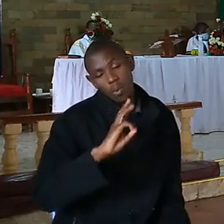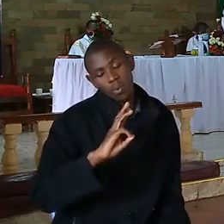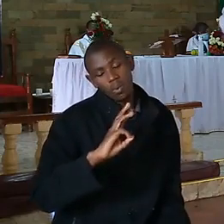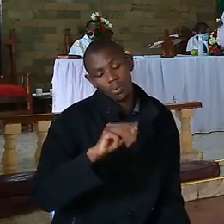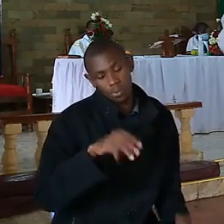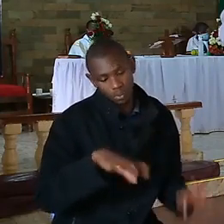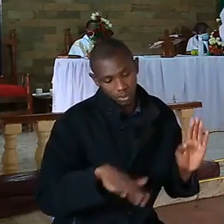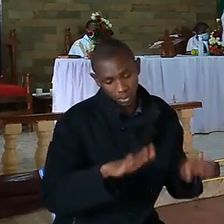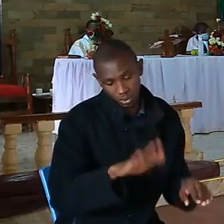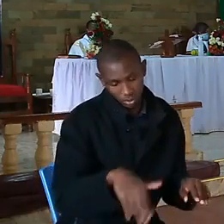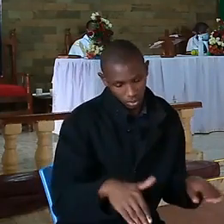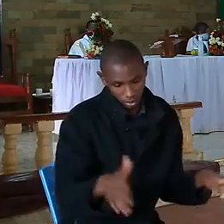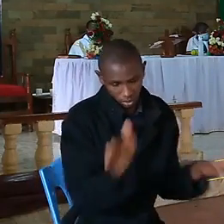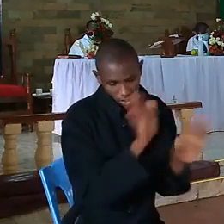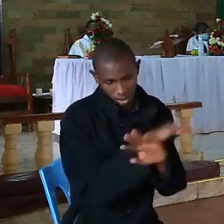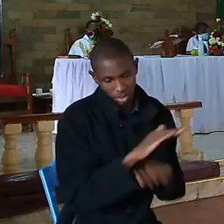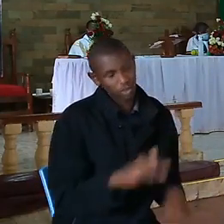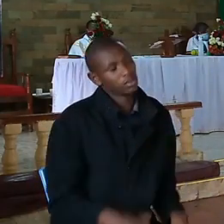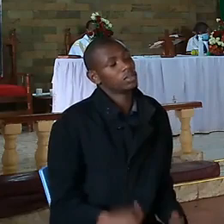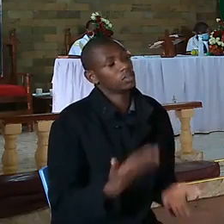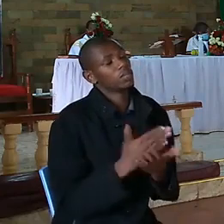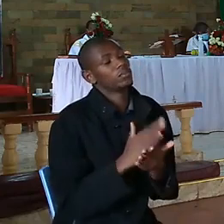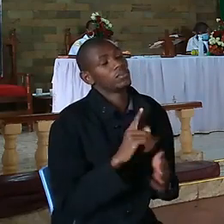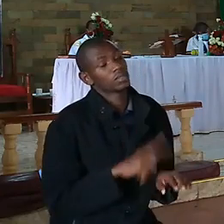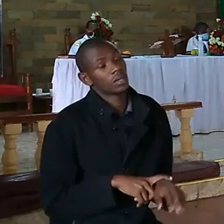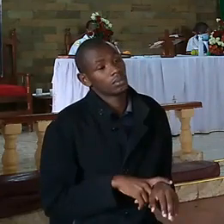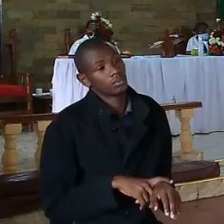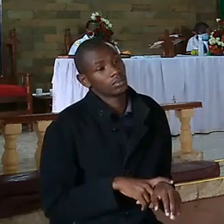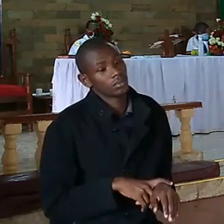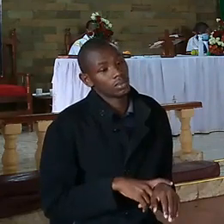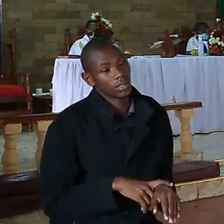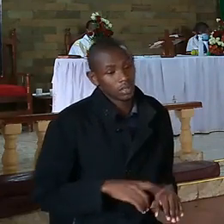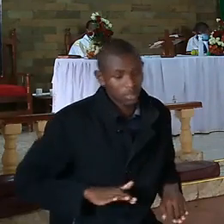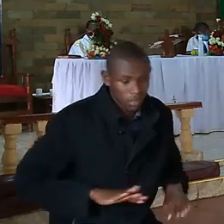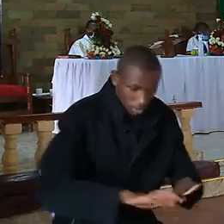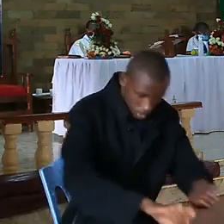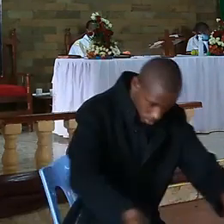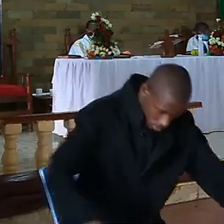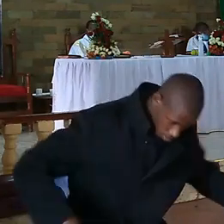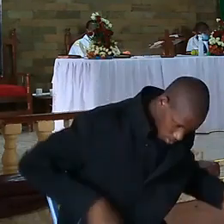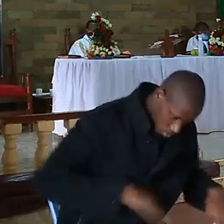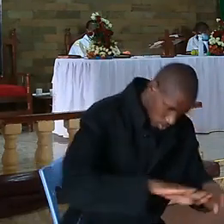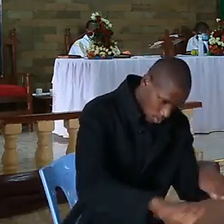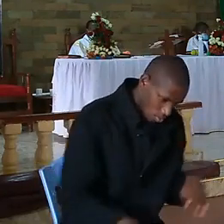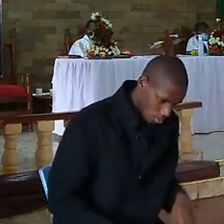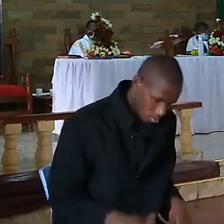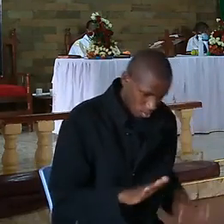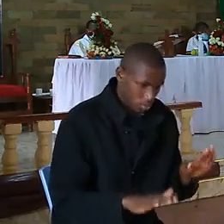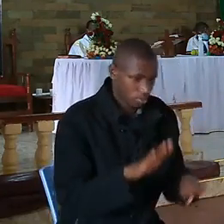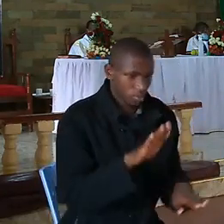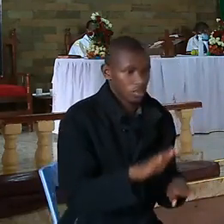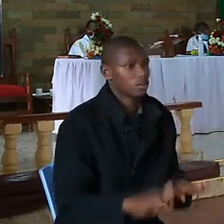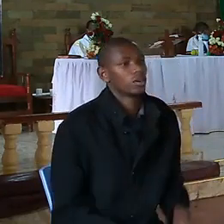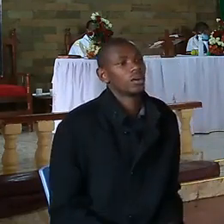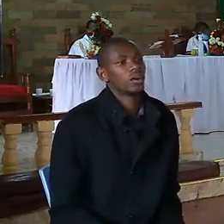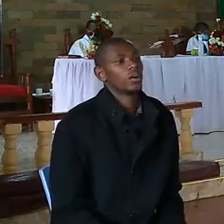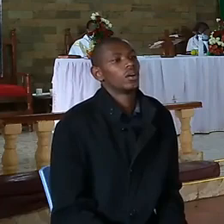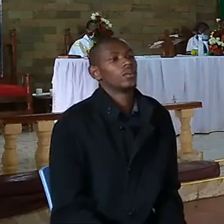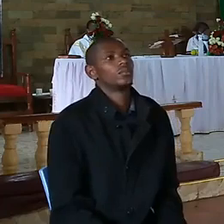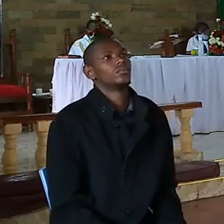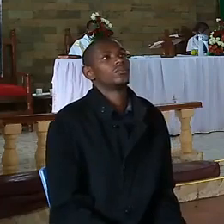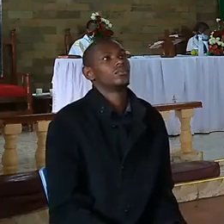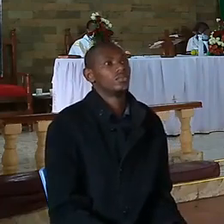andu aingi umuthi tungigeria ona tiga iria-ini swimming pool ungigeria kugerera maaini urathii na kuu thiini